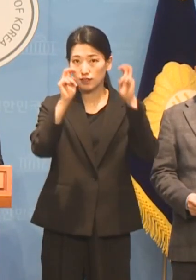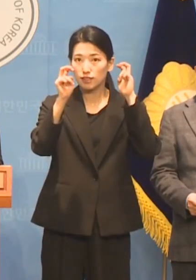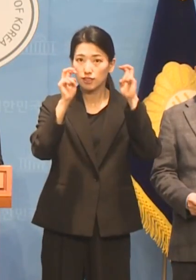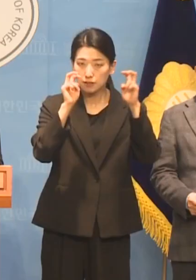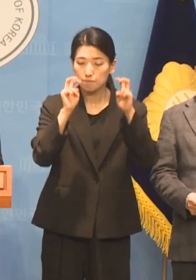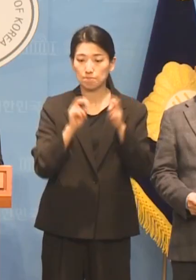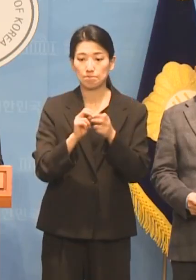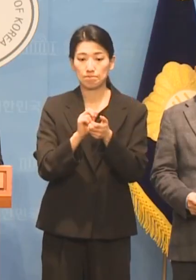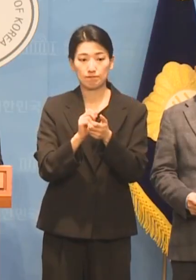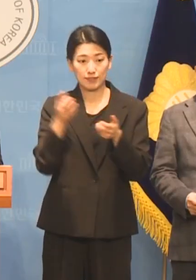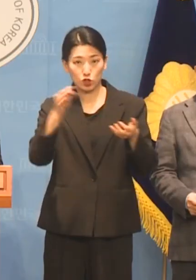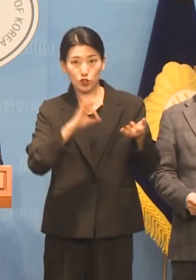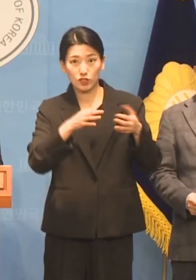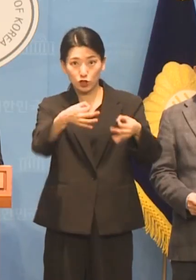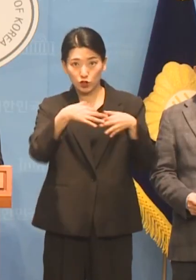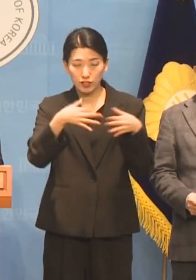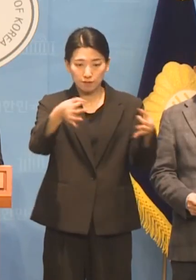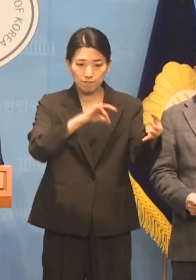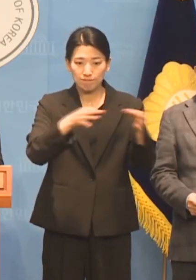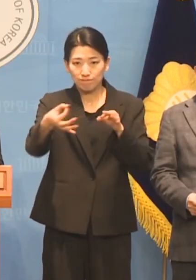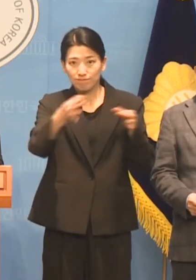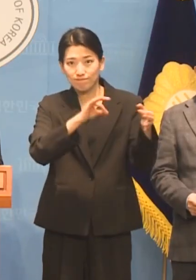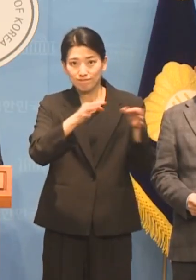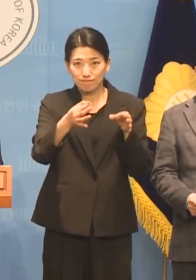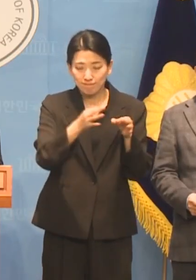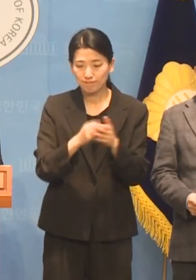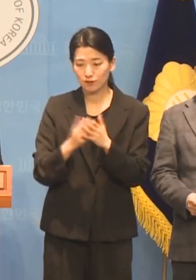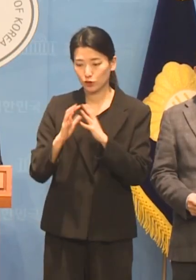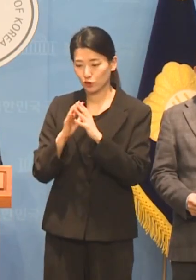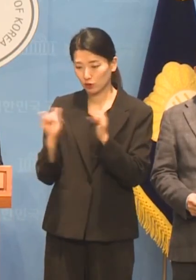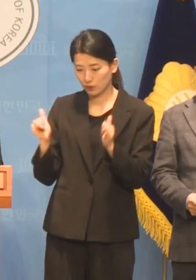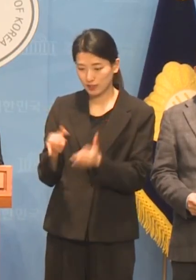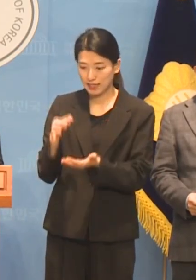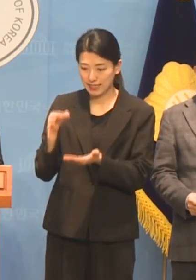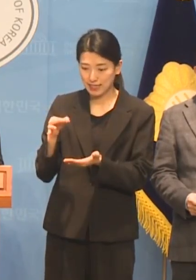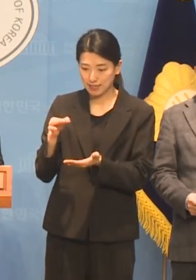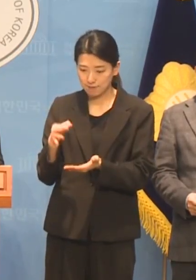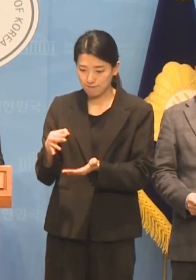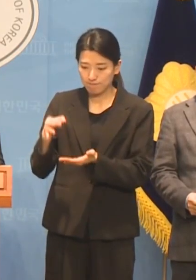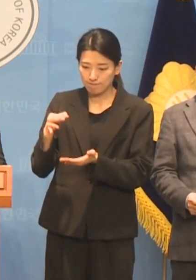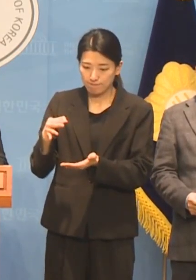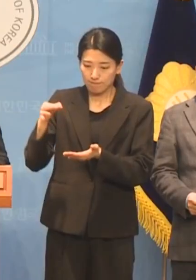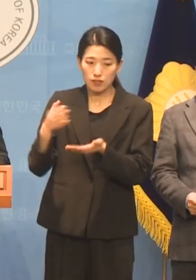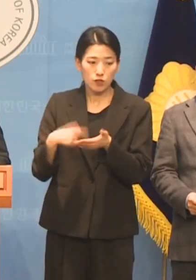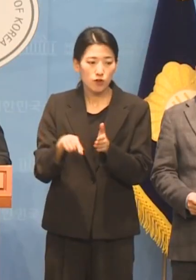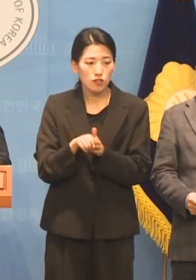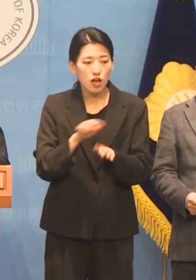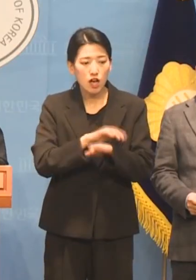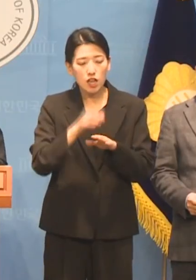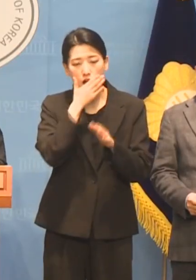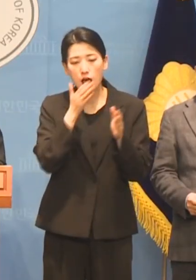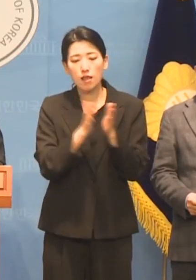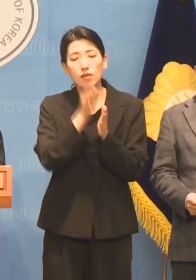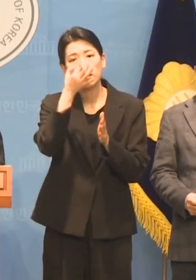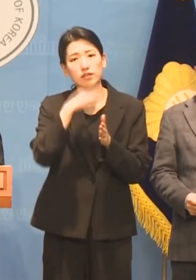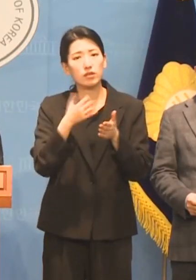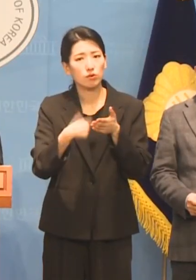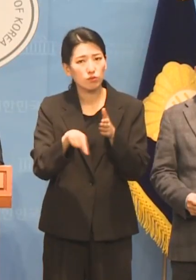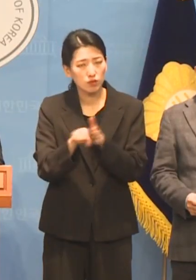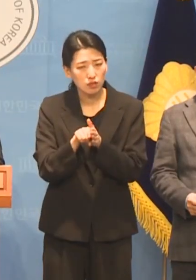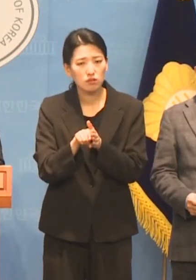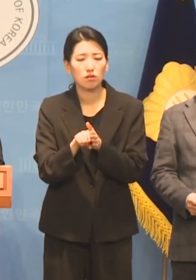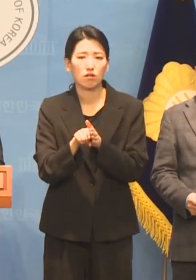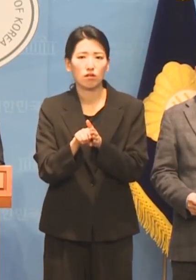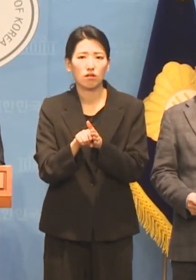조달 수단으로 그리고 국민들의 건전한 자산 형성 수단으로 진화해 나가야 합니다. 우리 주식시장을